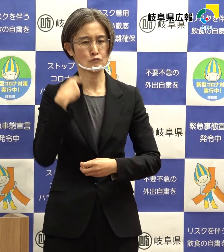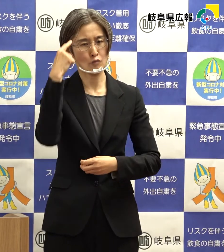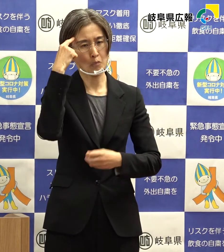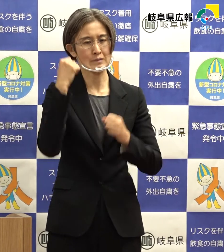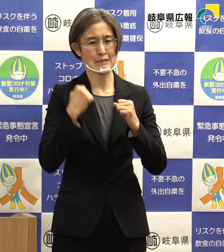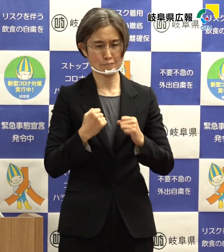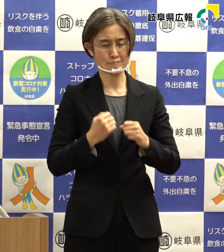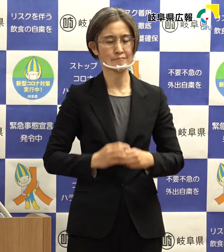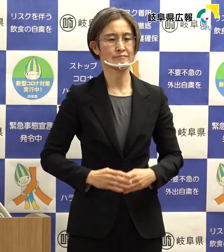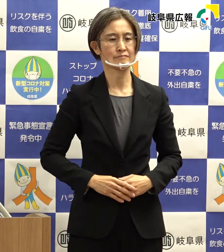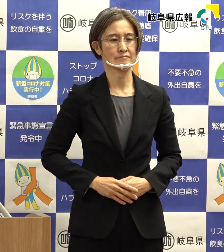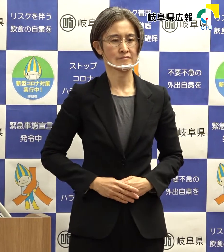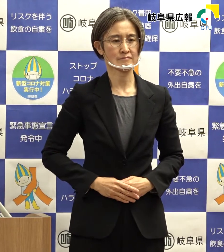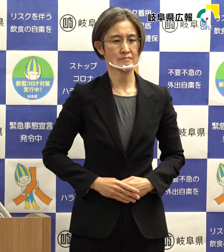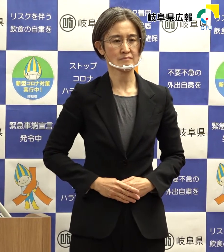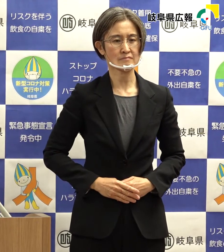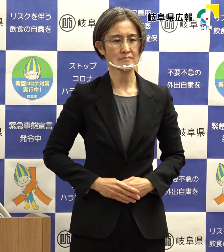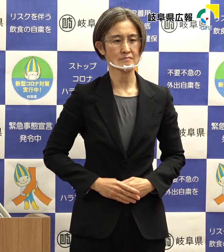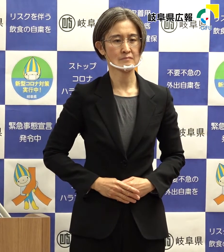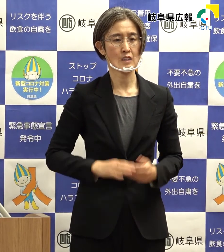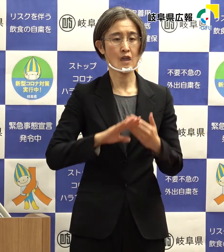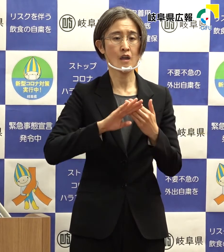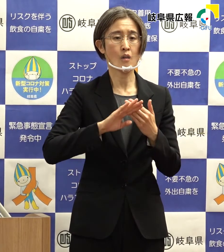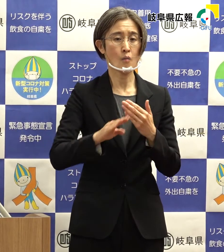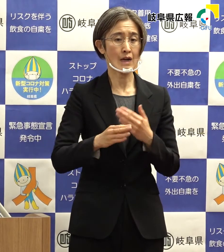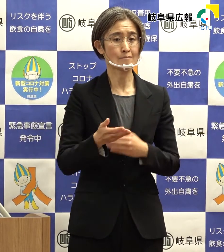その他いかがでしょう